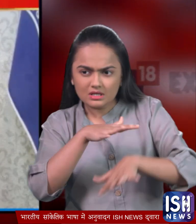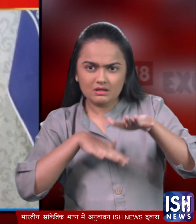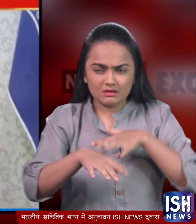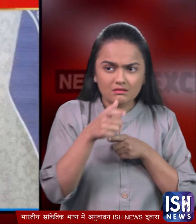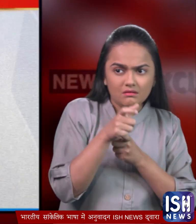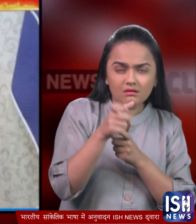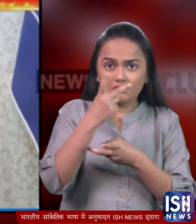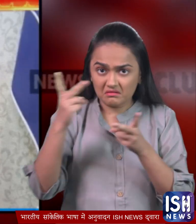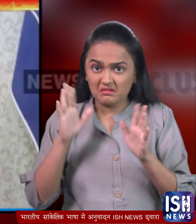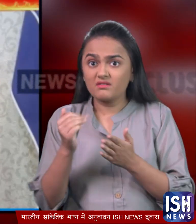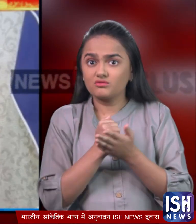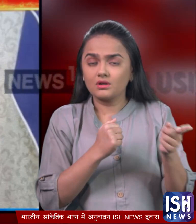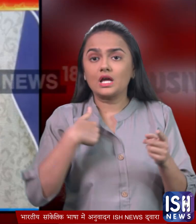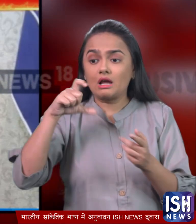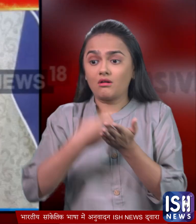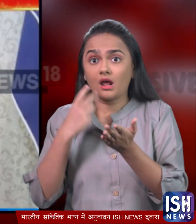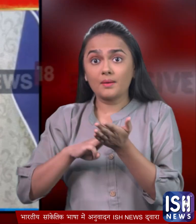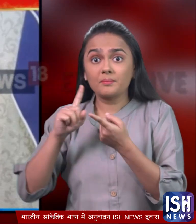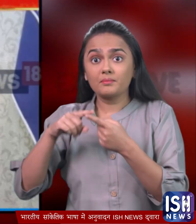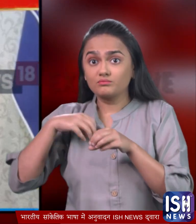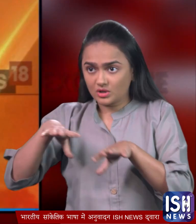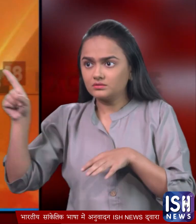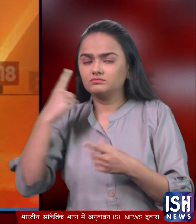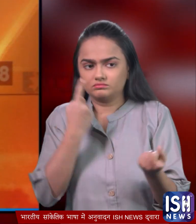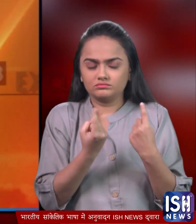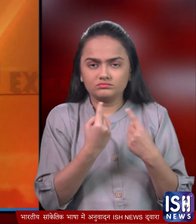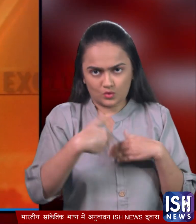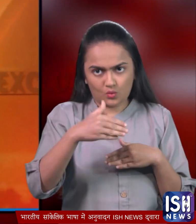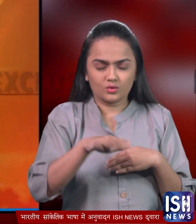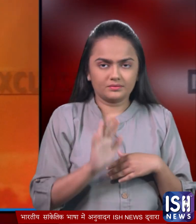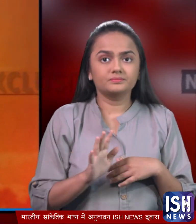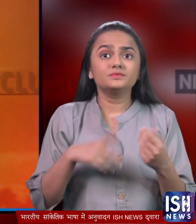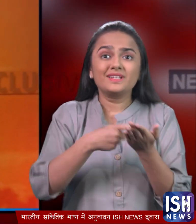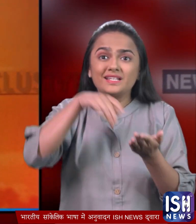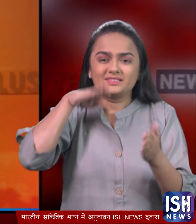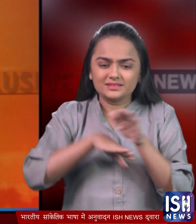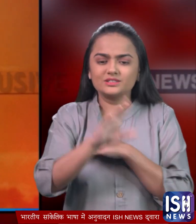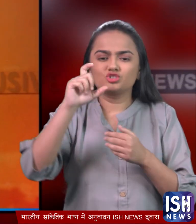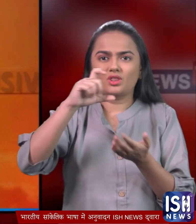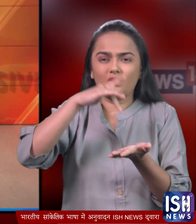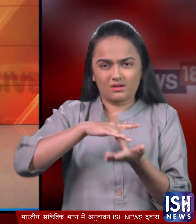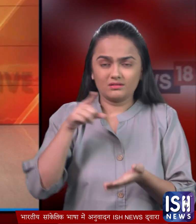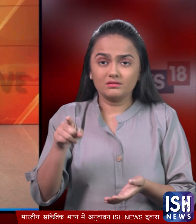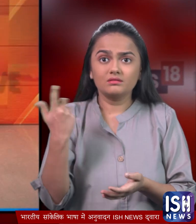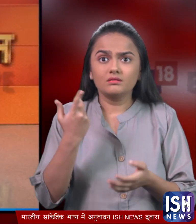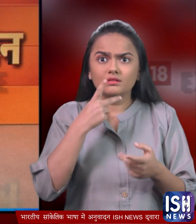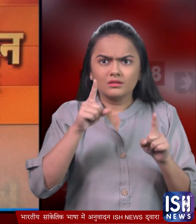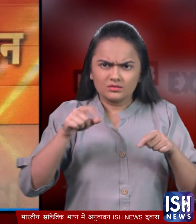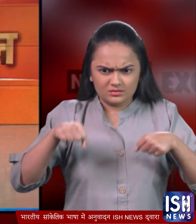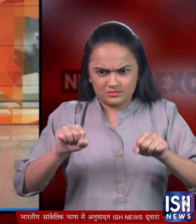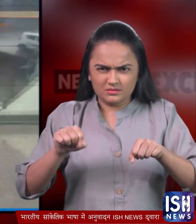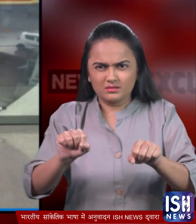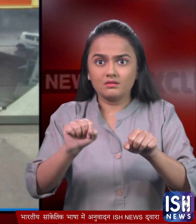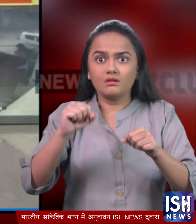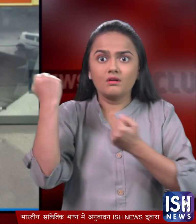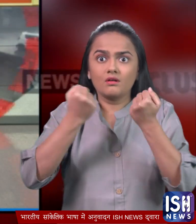है। क्राइम ब्रांच इसको इन्वेस्टिगेट कर रही है। राजस्थान के चित्तौड़गढ़ से एक चौंकाने वाला वीडियो सामने आया, जहां एक स्कूटर सवार महिला की